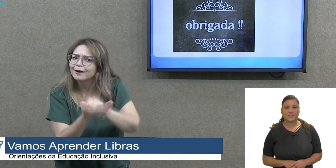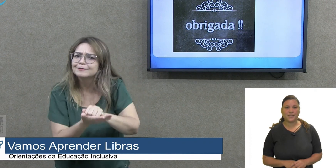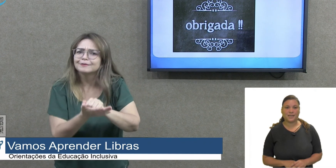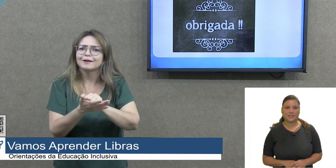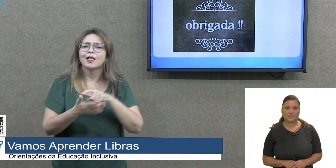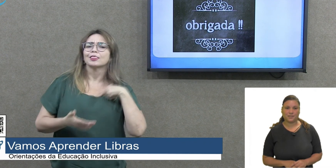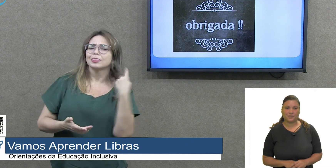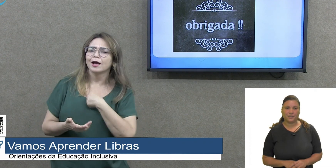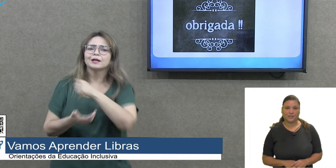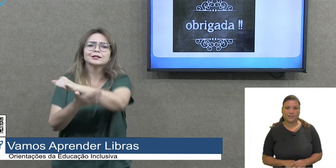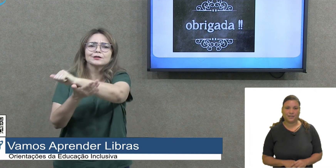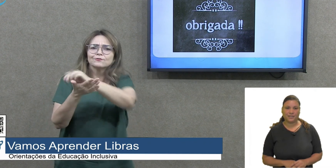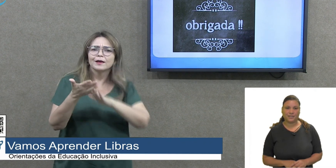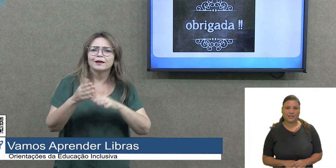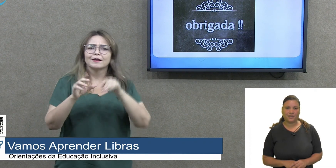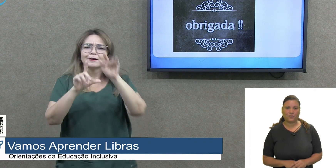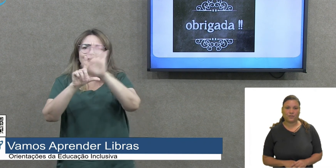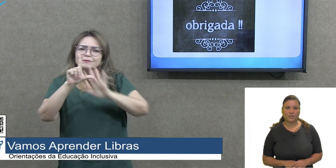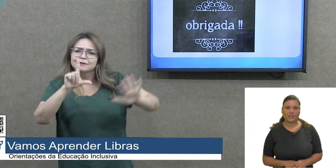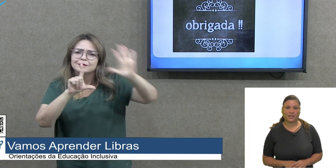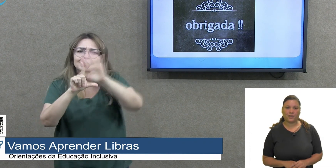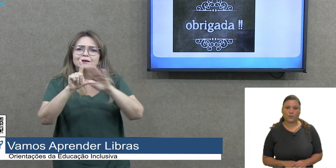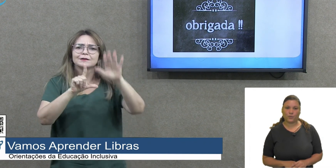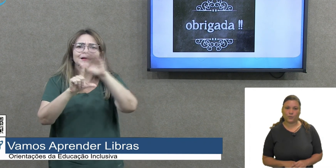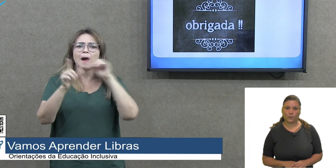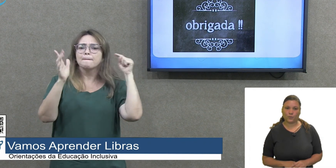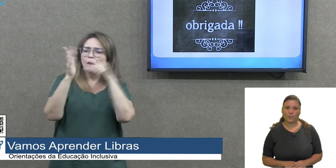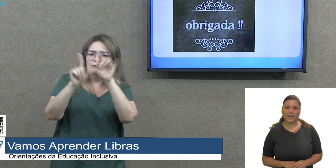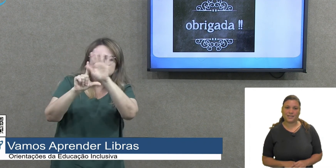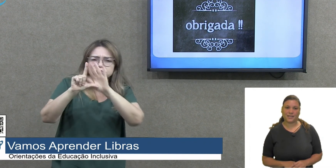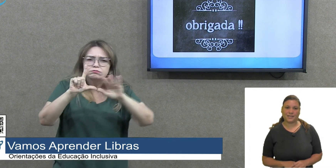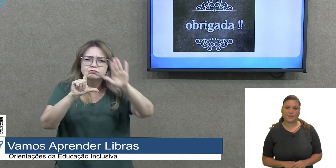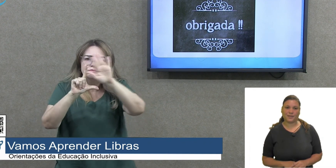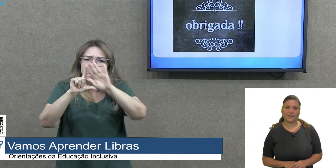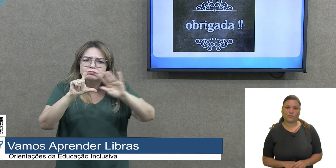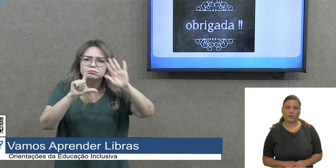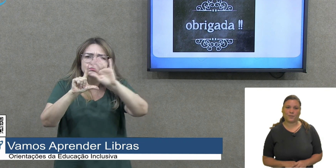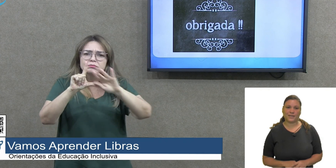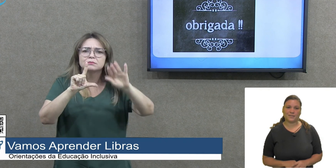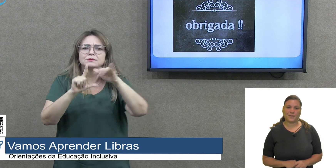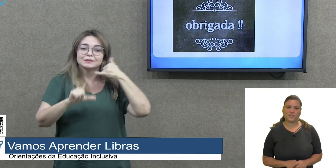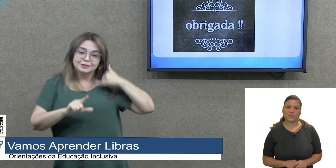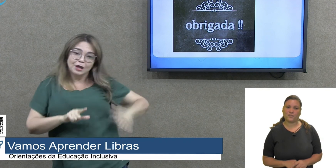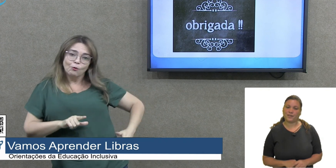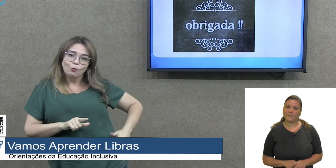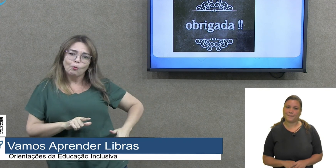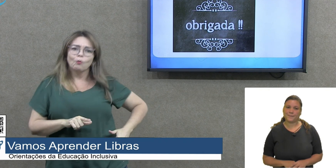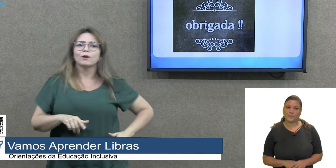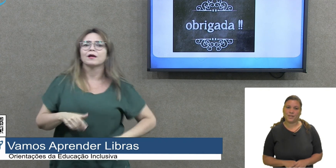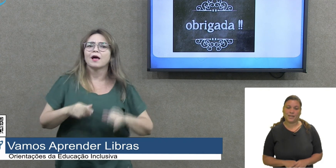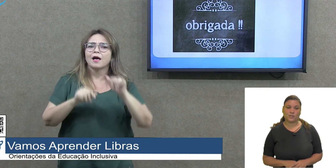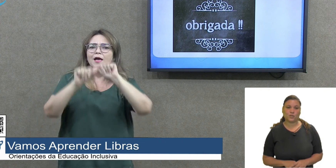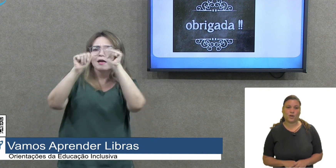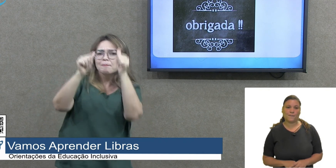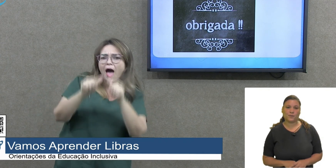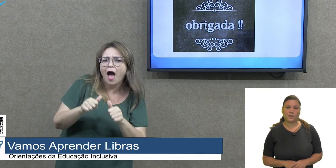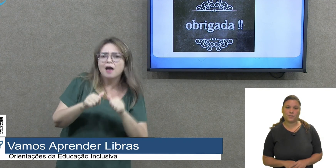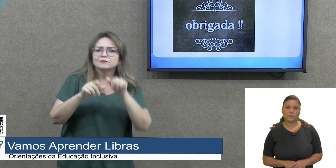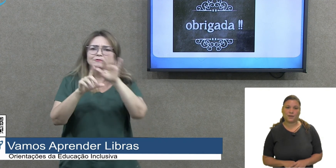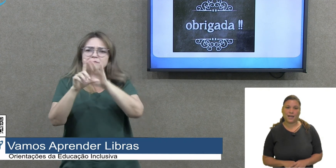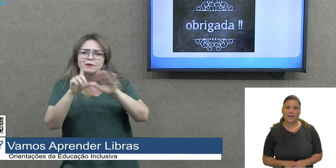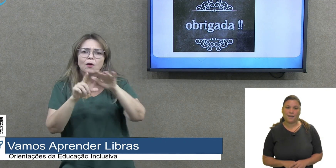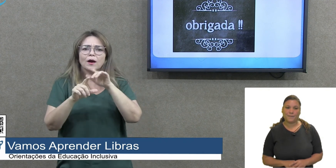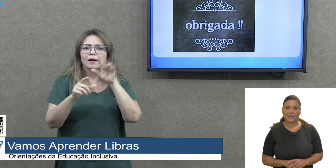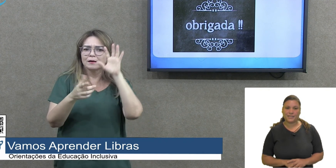Não se esqueçam. Se inscrevam no nosso canal do YouTube e acessem a plataforma da SmedGV. É só apontar